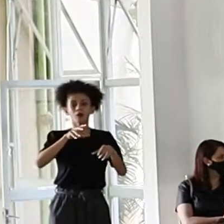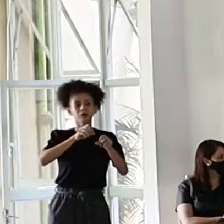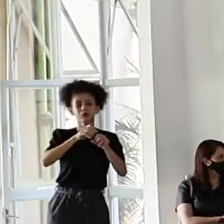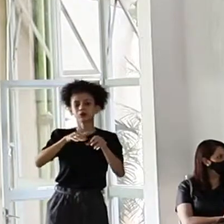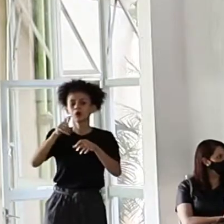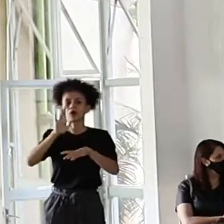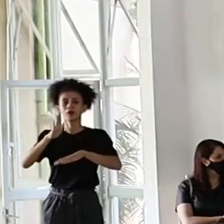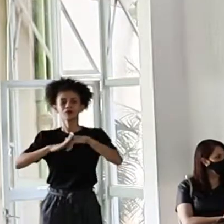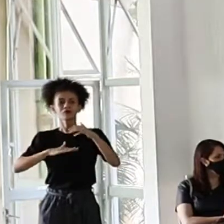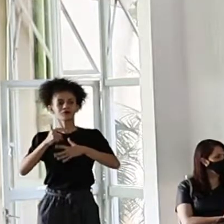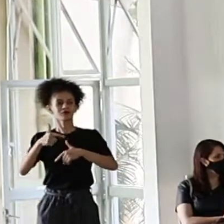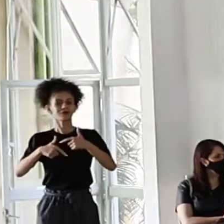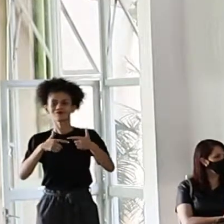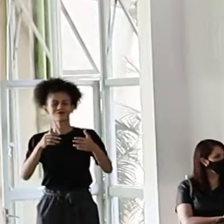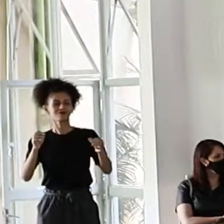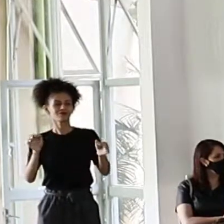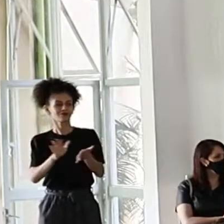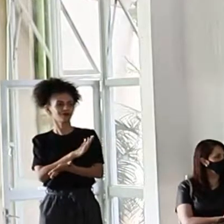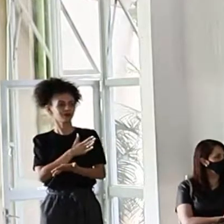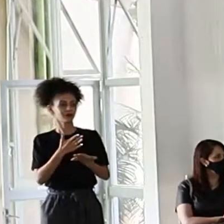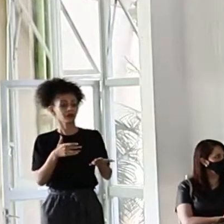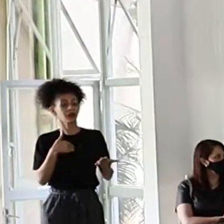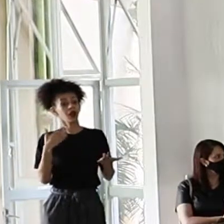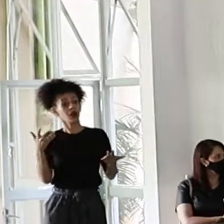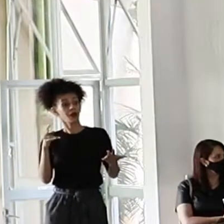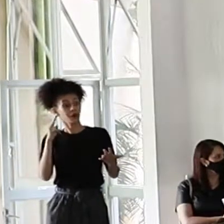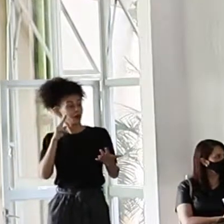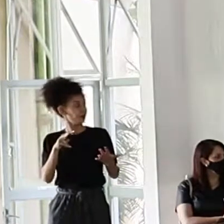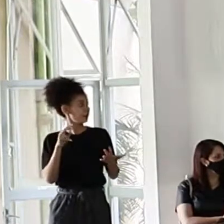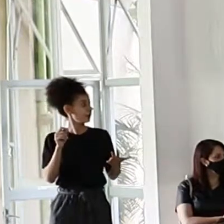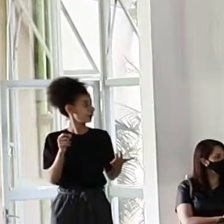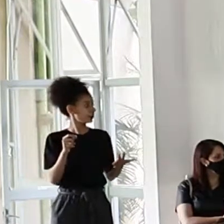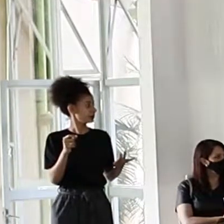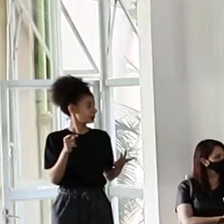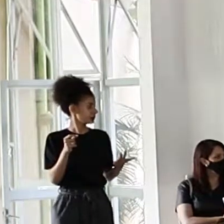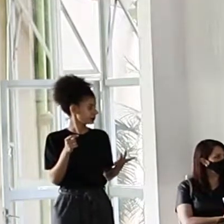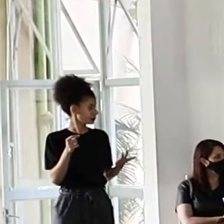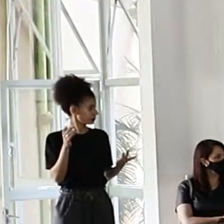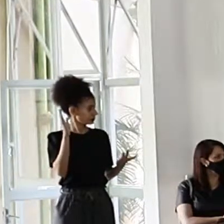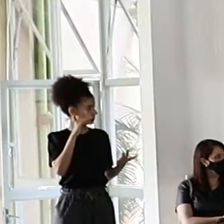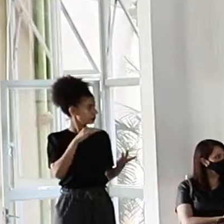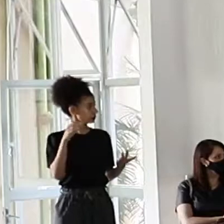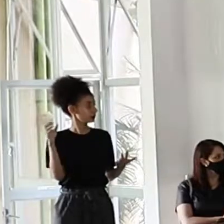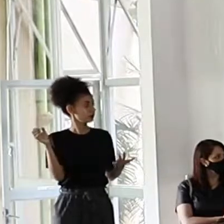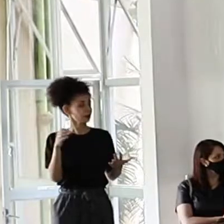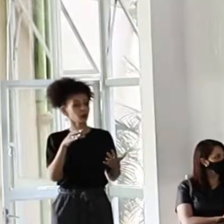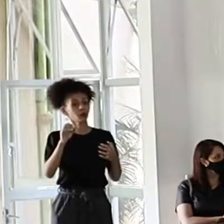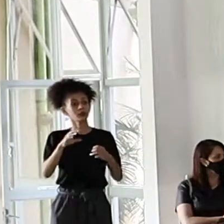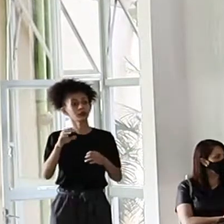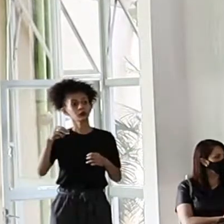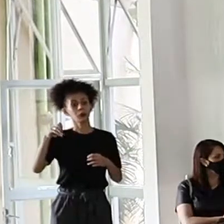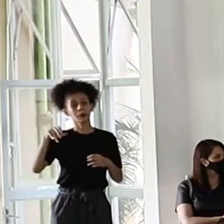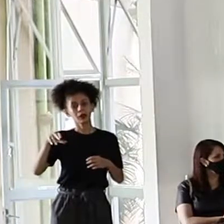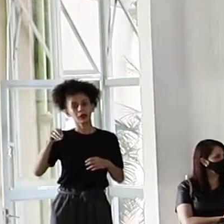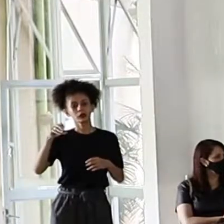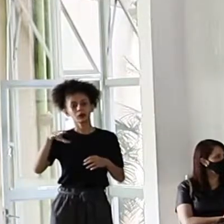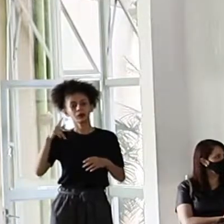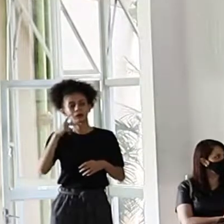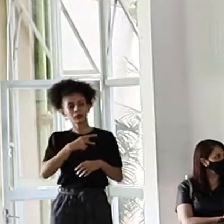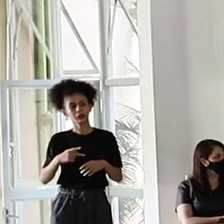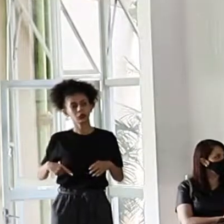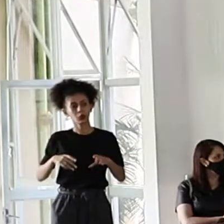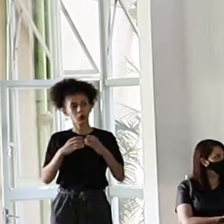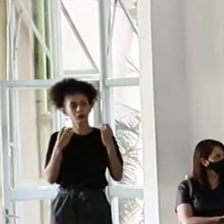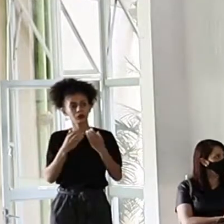relator é o novo ensino médio o presidente da Comissão o novo ensino médio que a partir do ano que vem as escolas